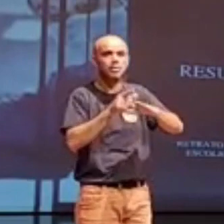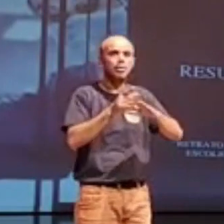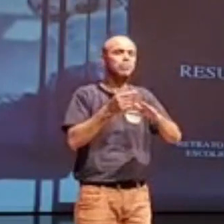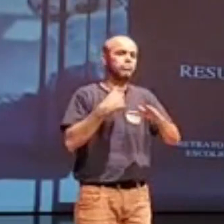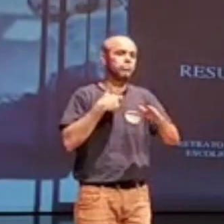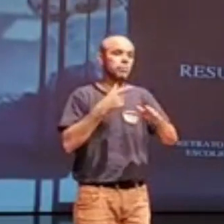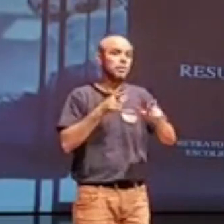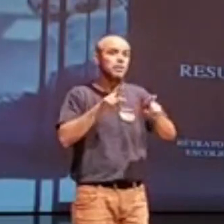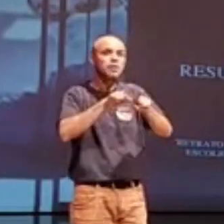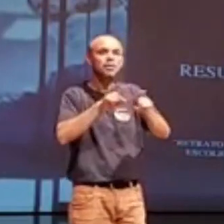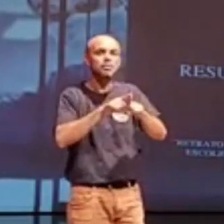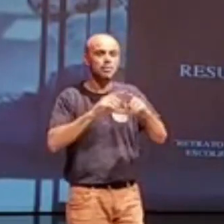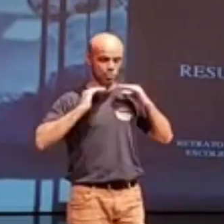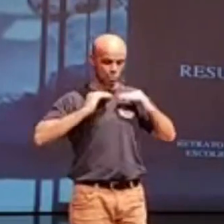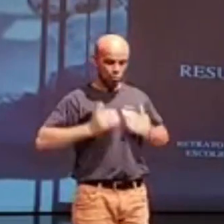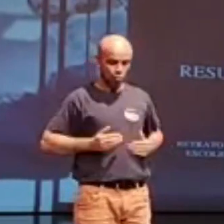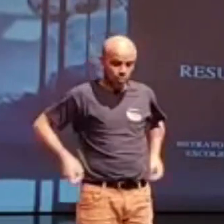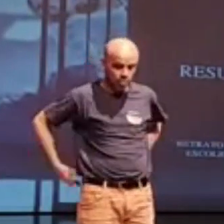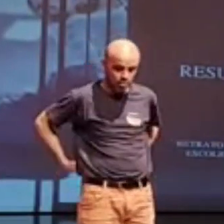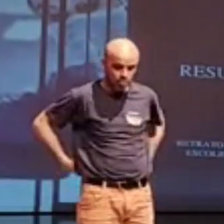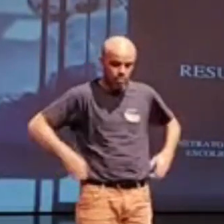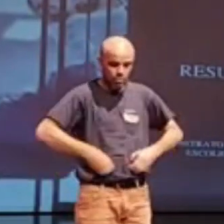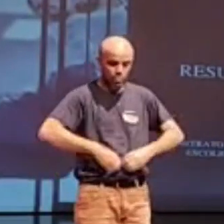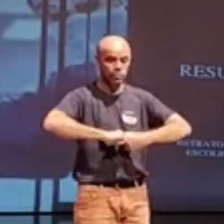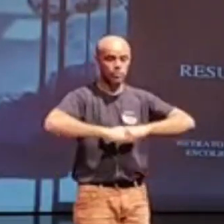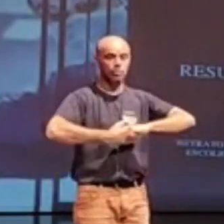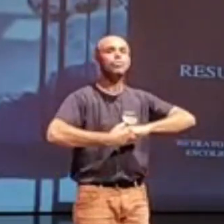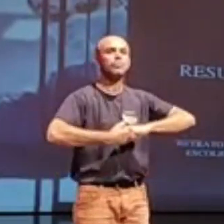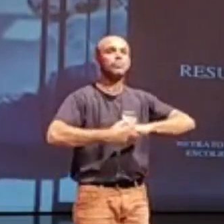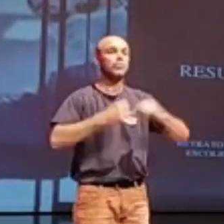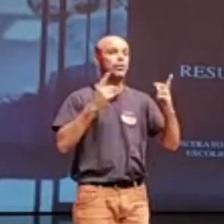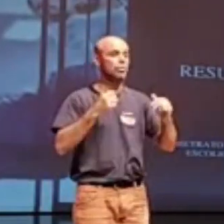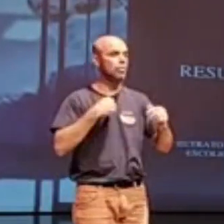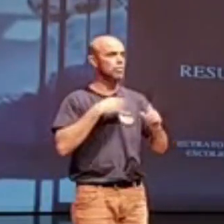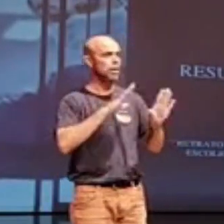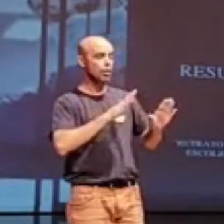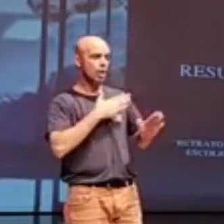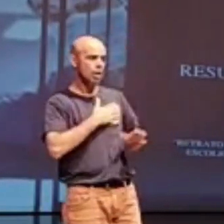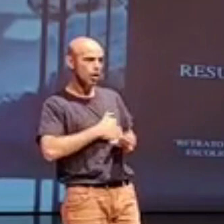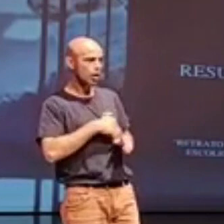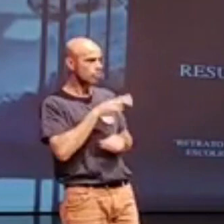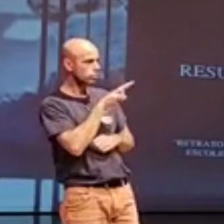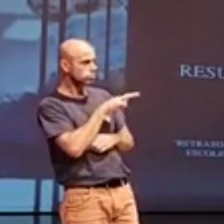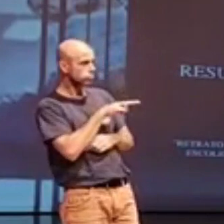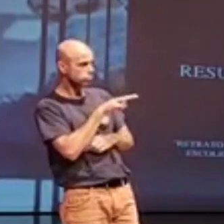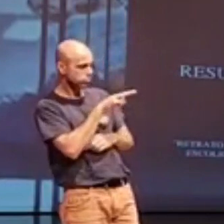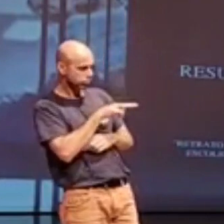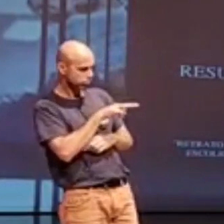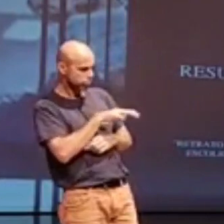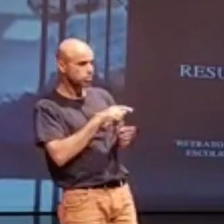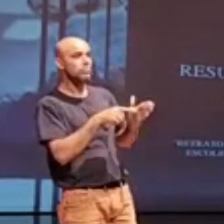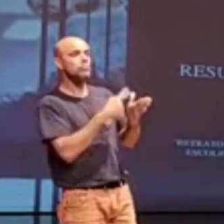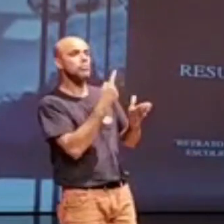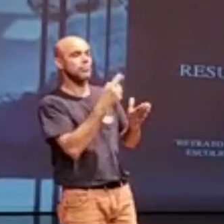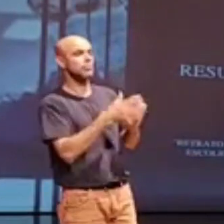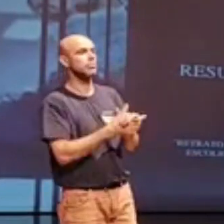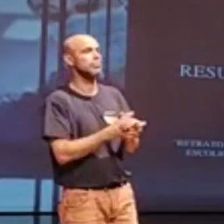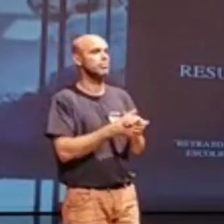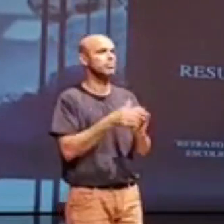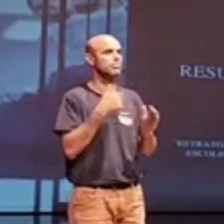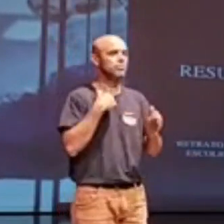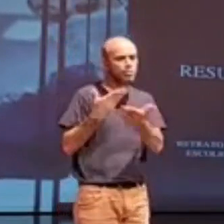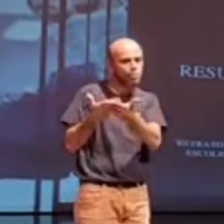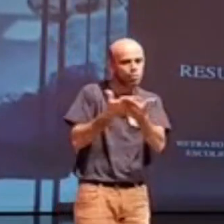Mas o colete também, mesma coisa. Então, muitos colegas falam assim, vamos observar, etc. Aí foi feito um grande estudo que